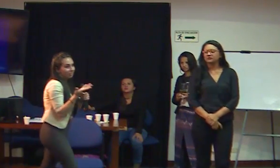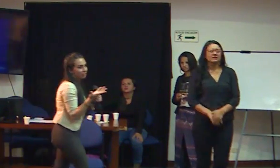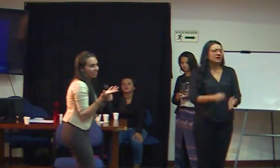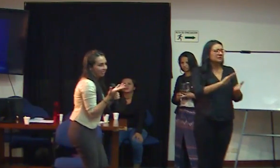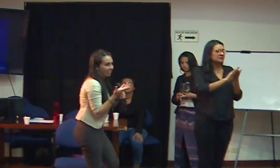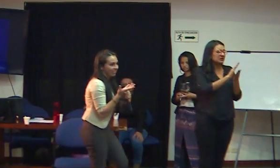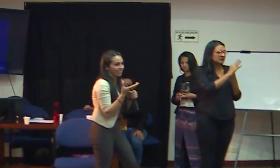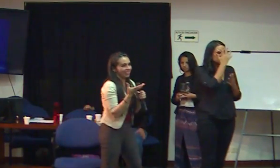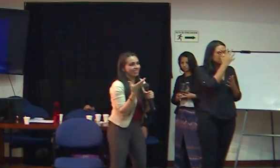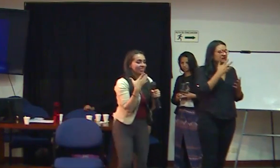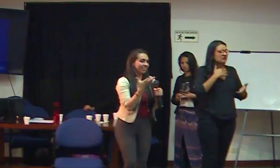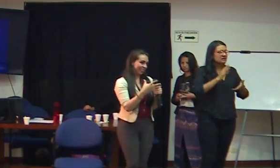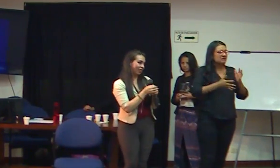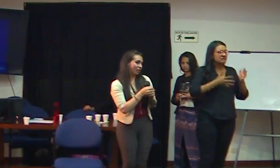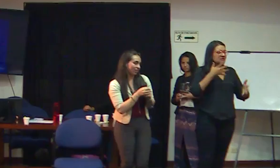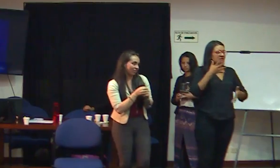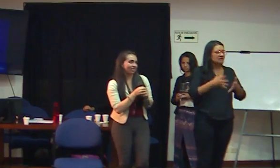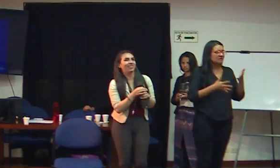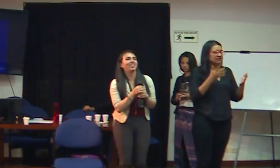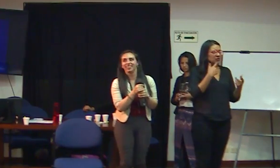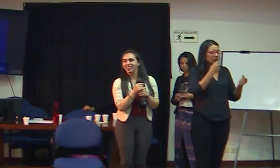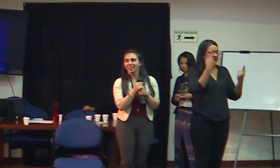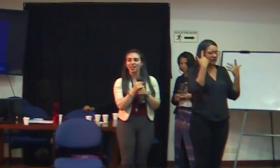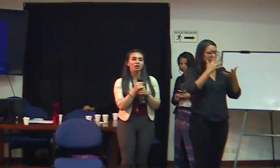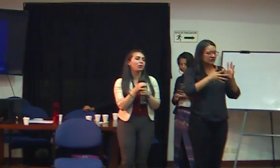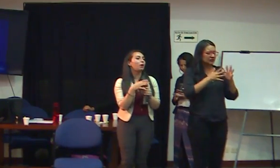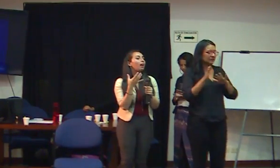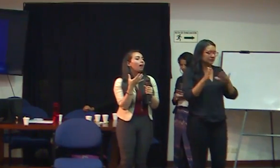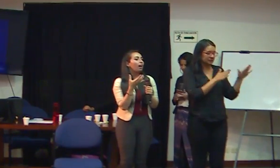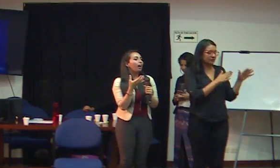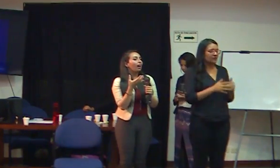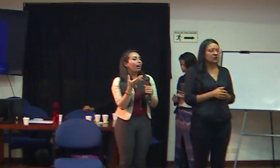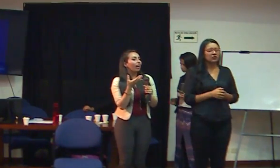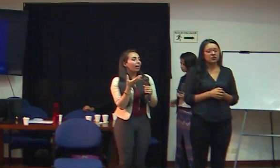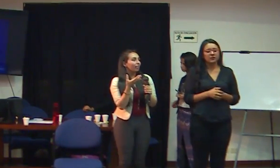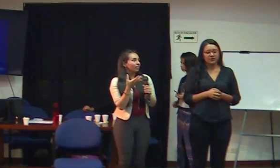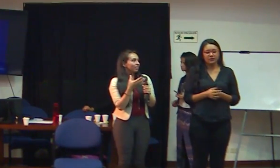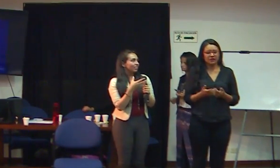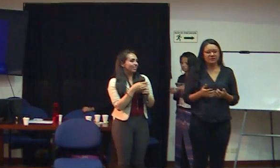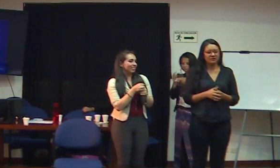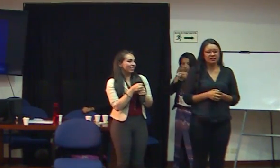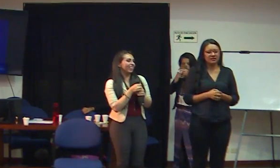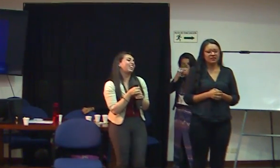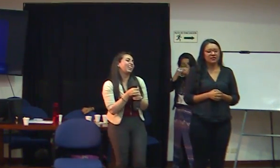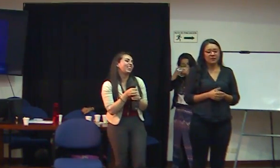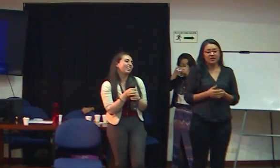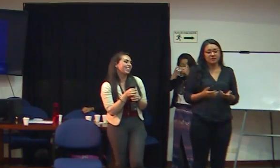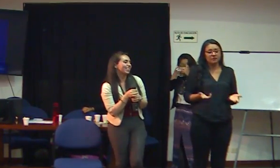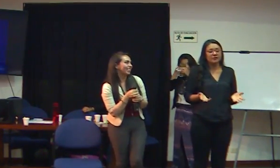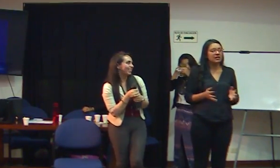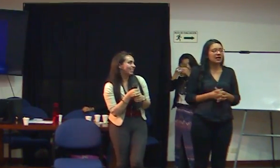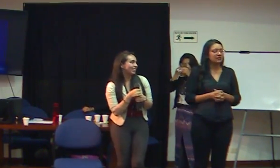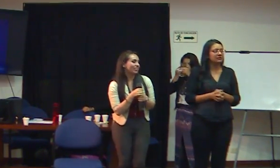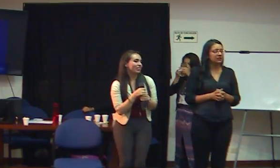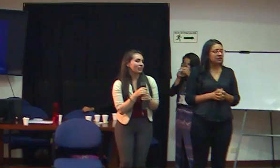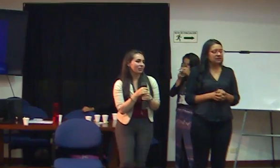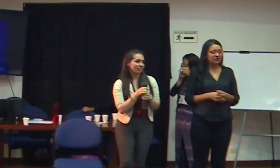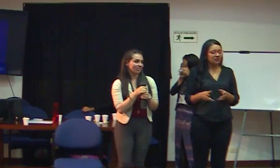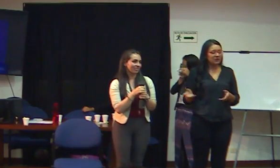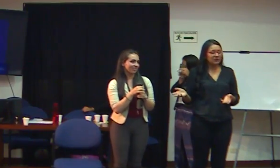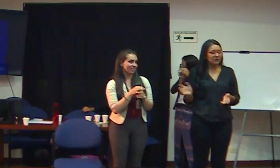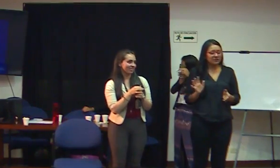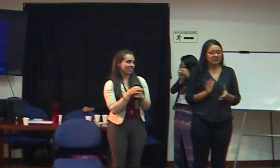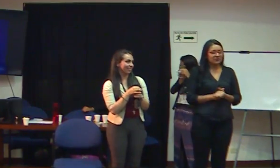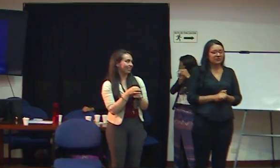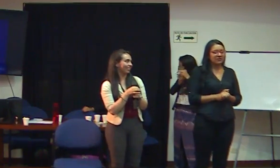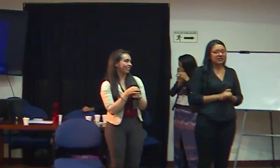Discúlpame si no me hice entender en lengua de señas. Bueno. No, pero bien. Para mí fue claro, no